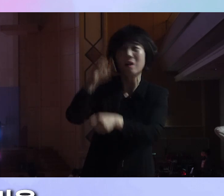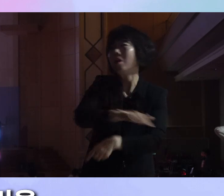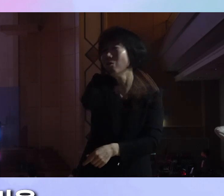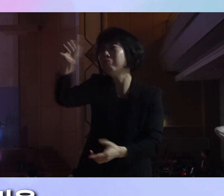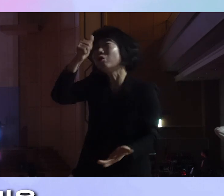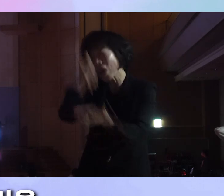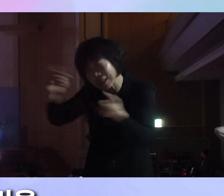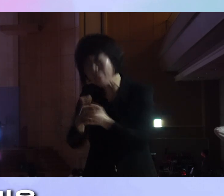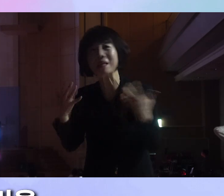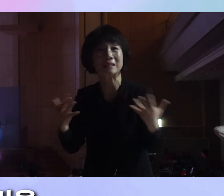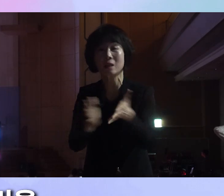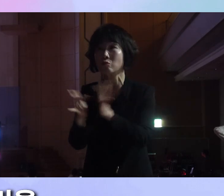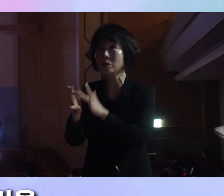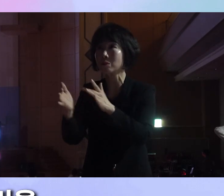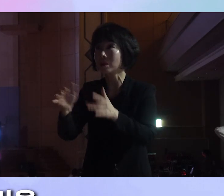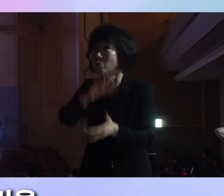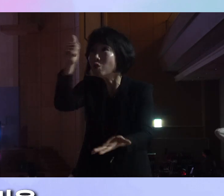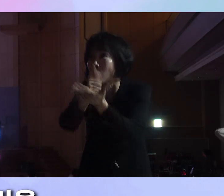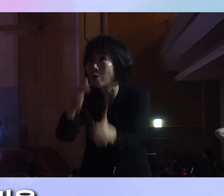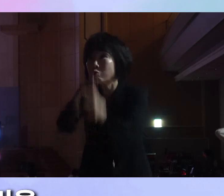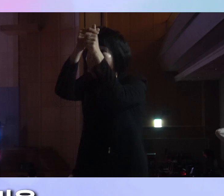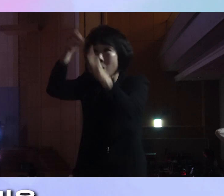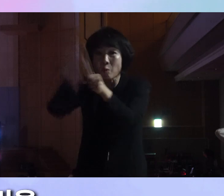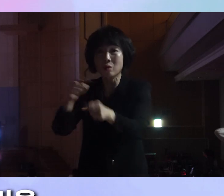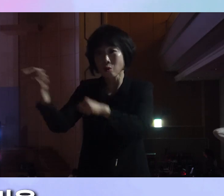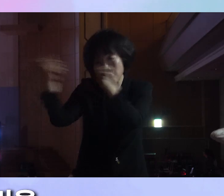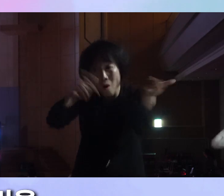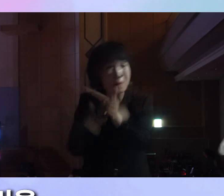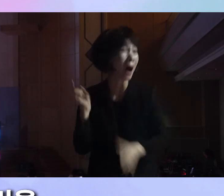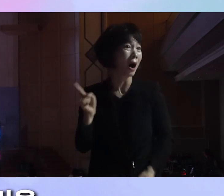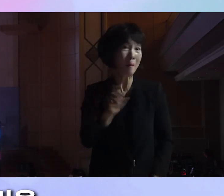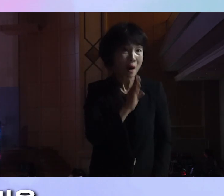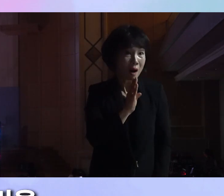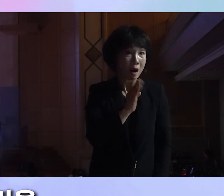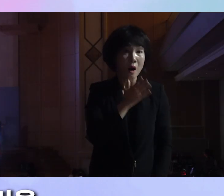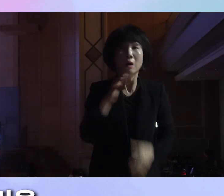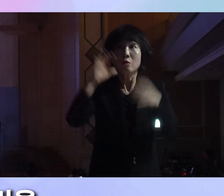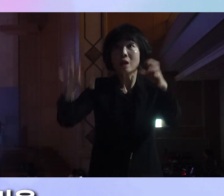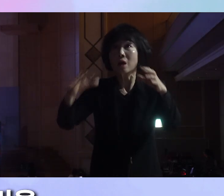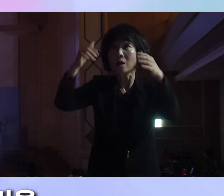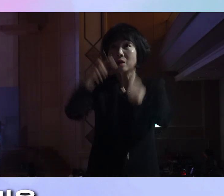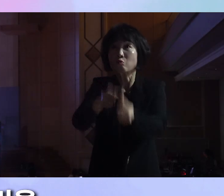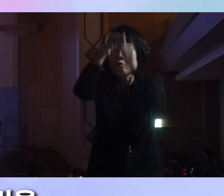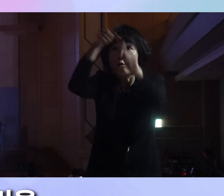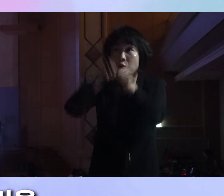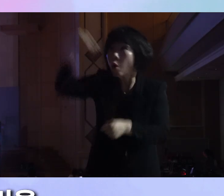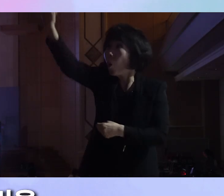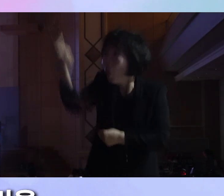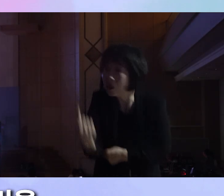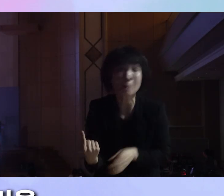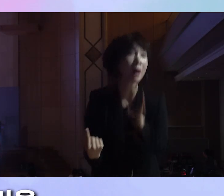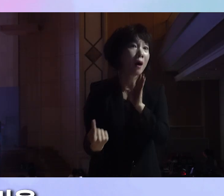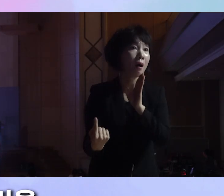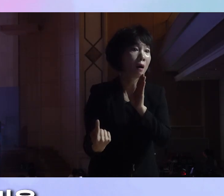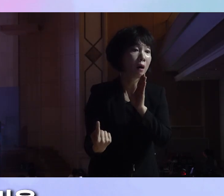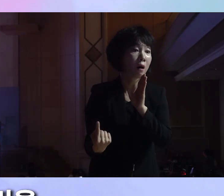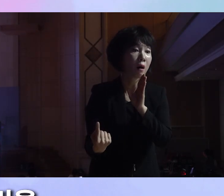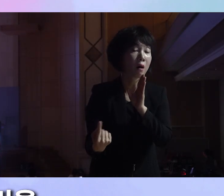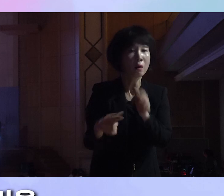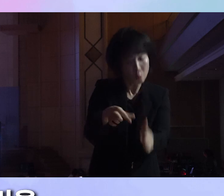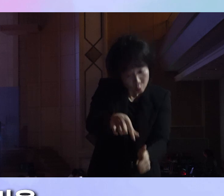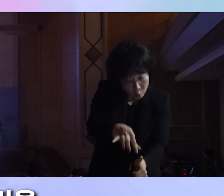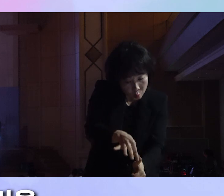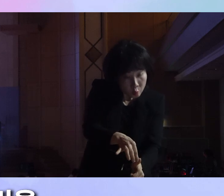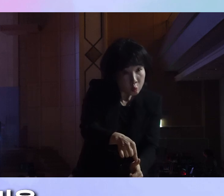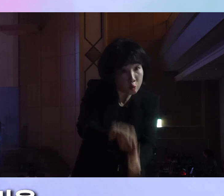예수님은 우리를 구원하시기 위해 이 땅에 오셨습니다. 오, 구원. 영생이